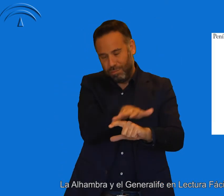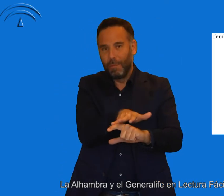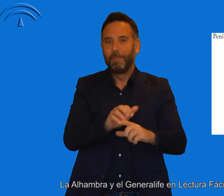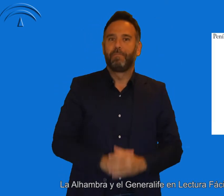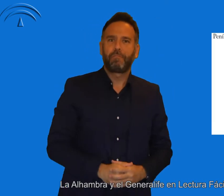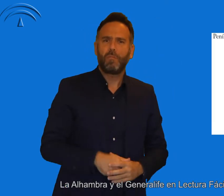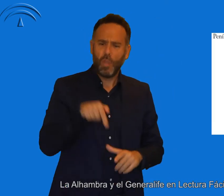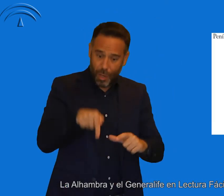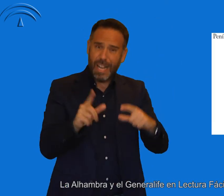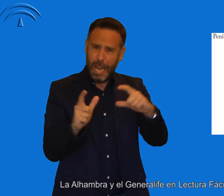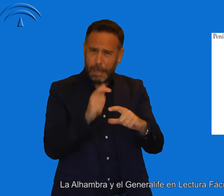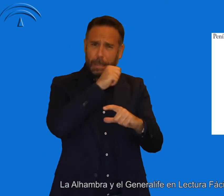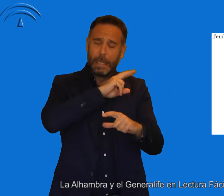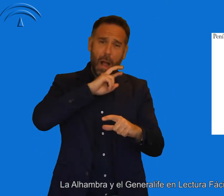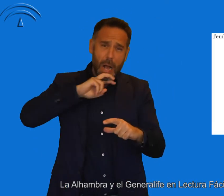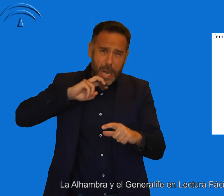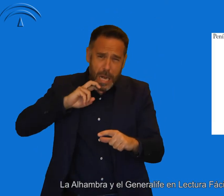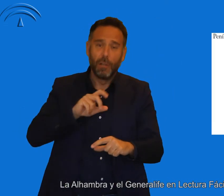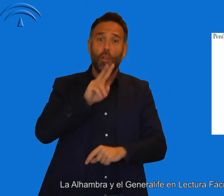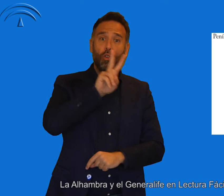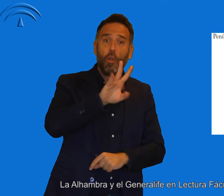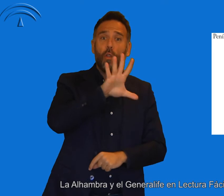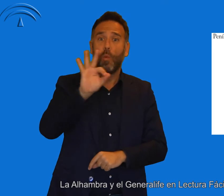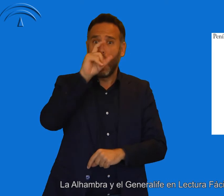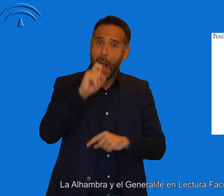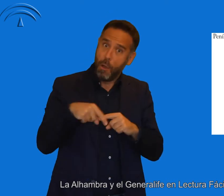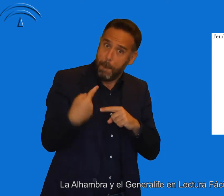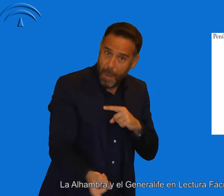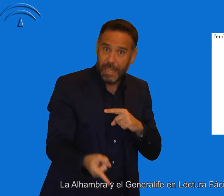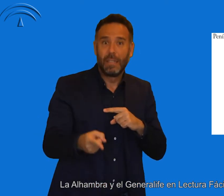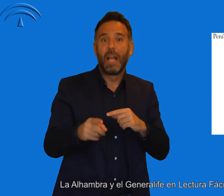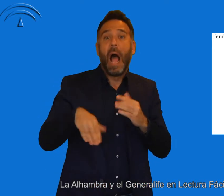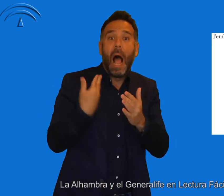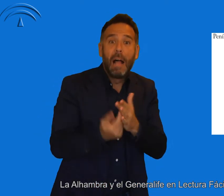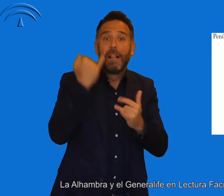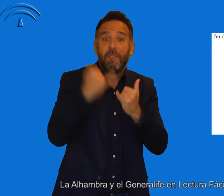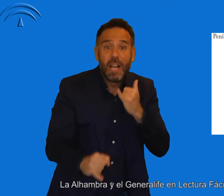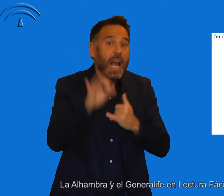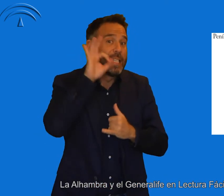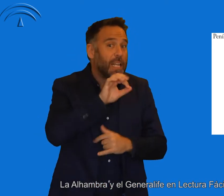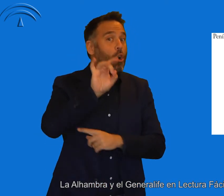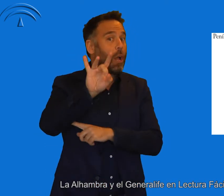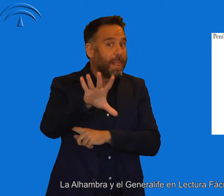Este reino perduró durante 250 años más, hasta el final del siglo